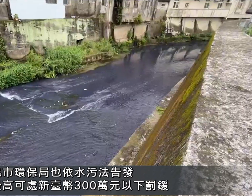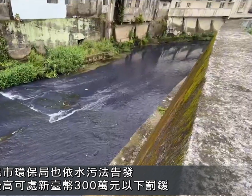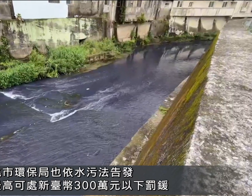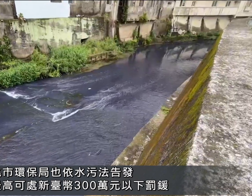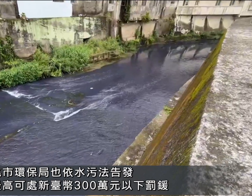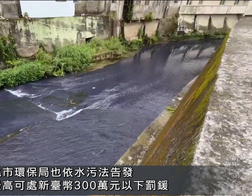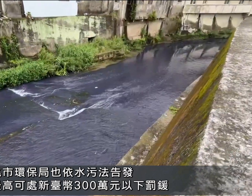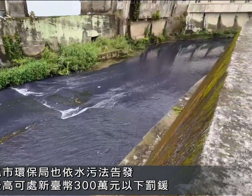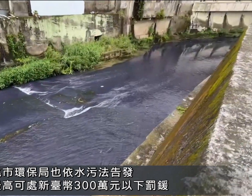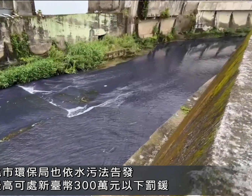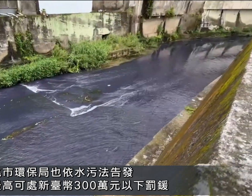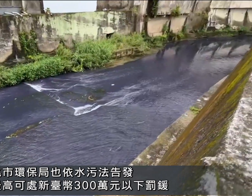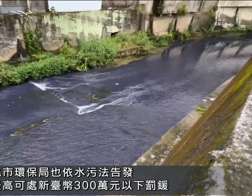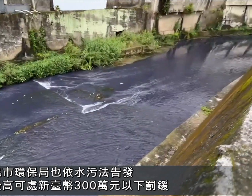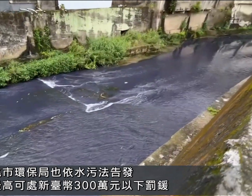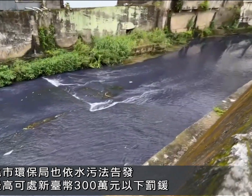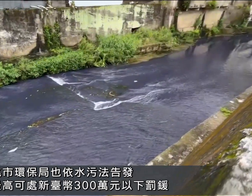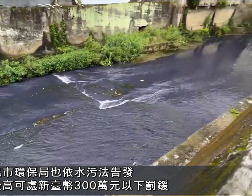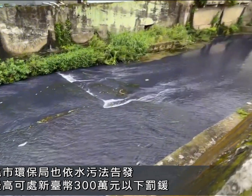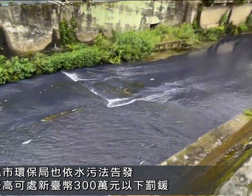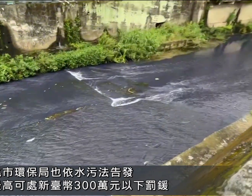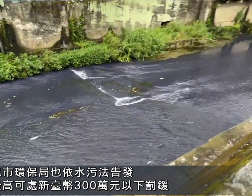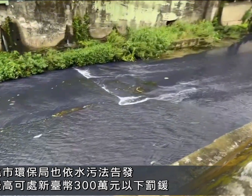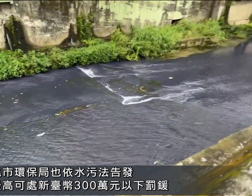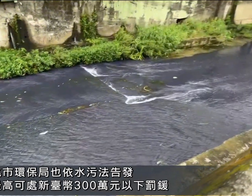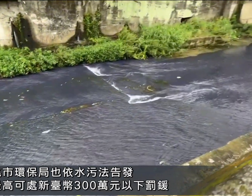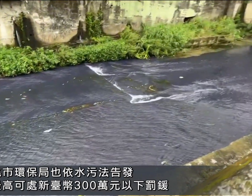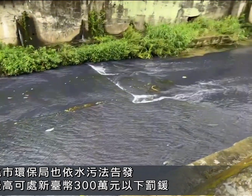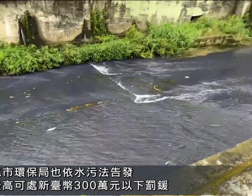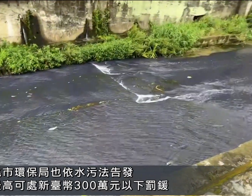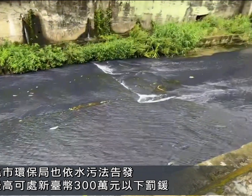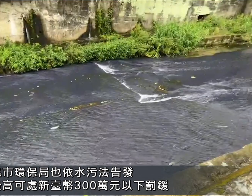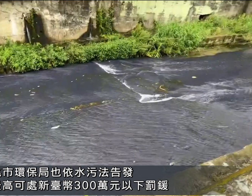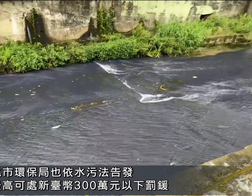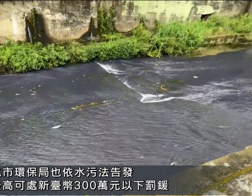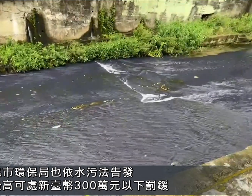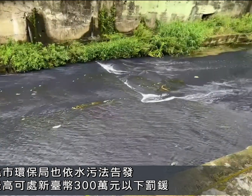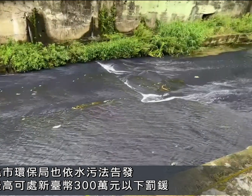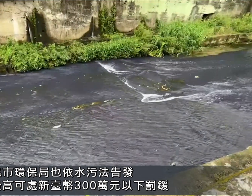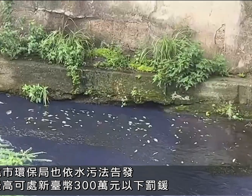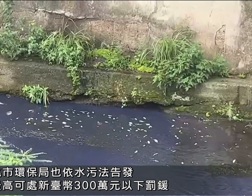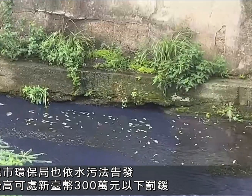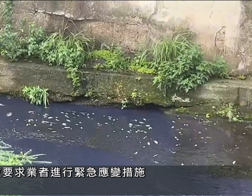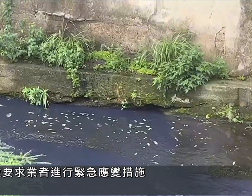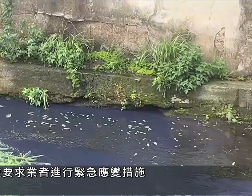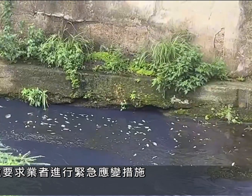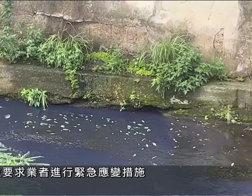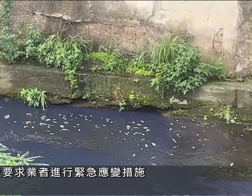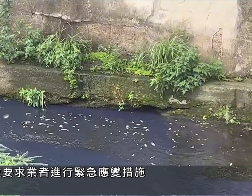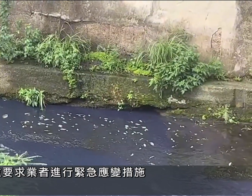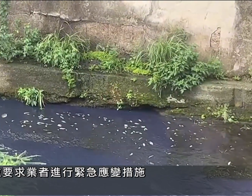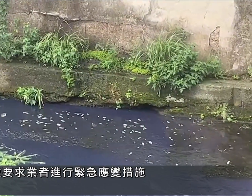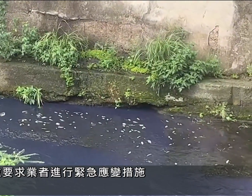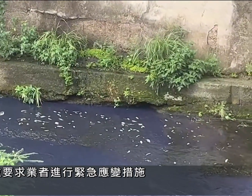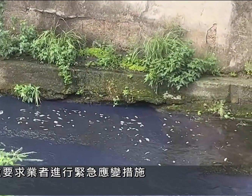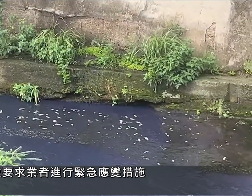保局也依污水法告发，最高可处新台币300万元以下的罚锾，并要求业者进行紧急应变措